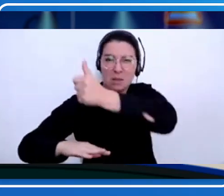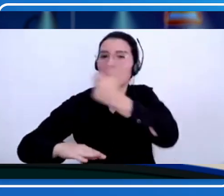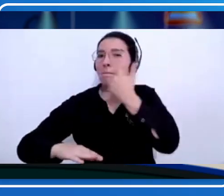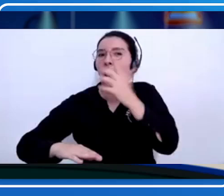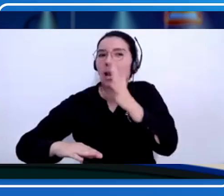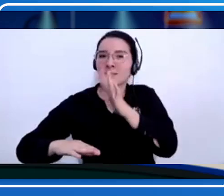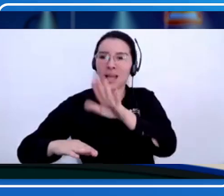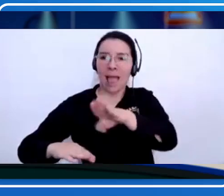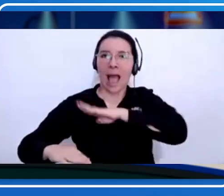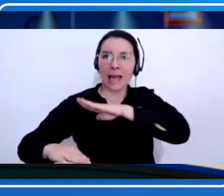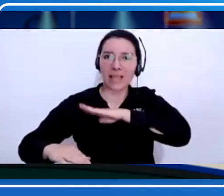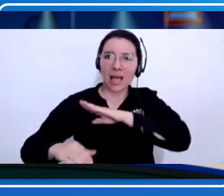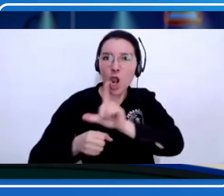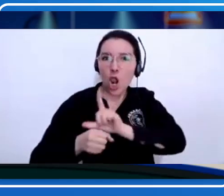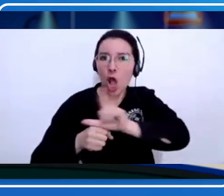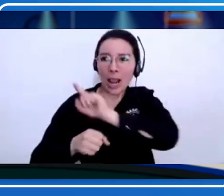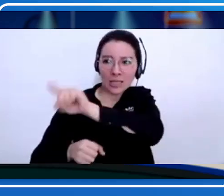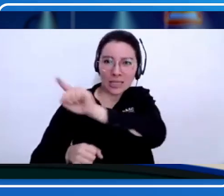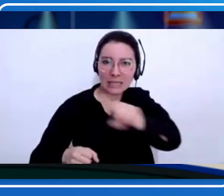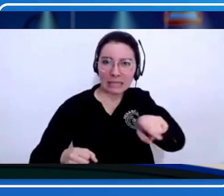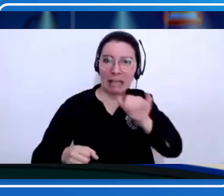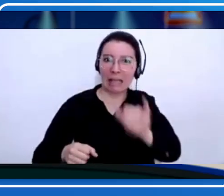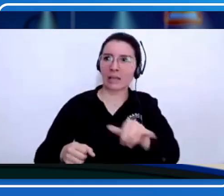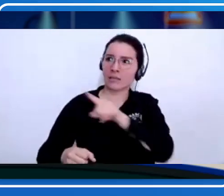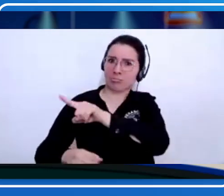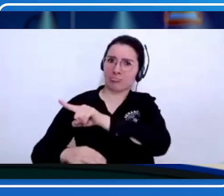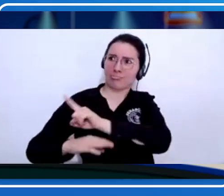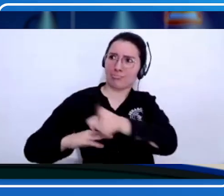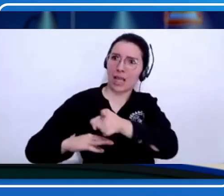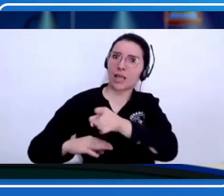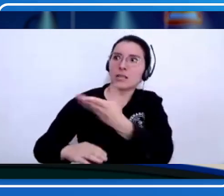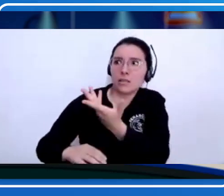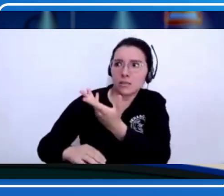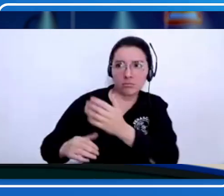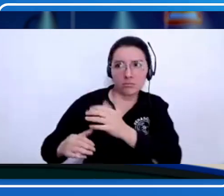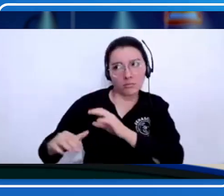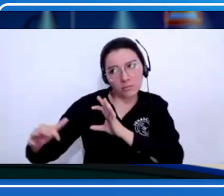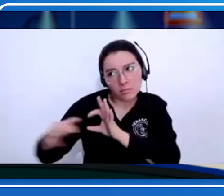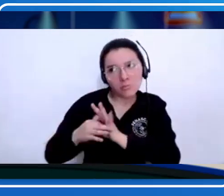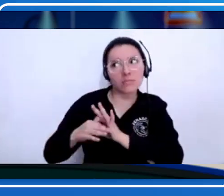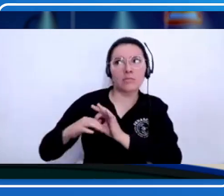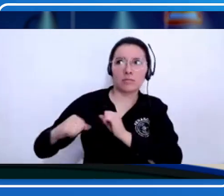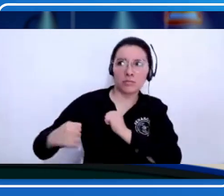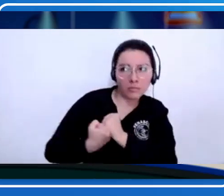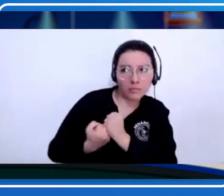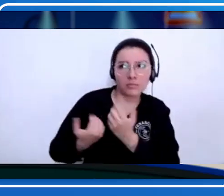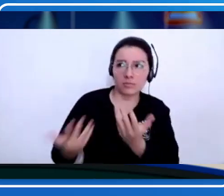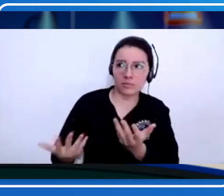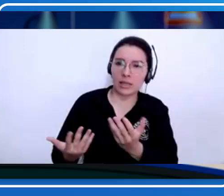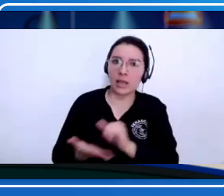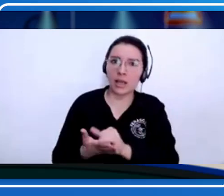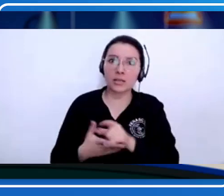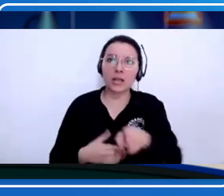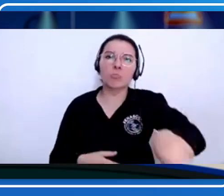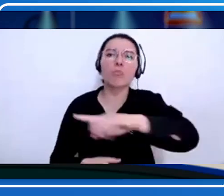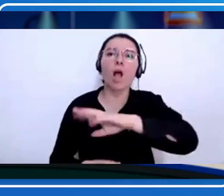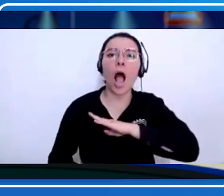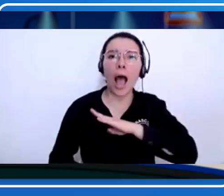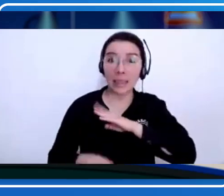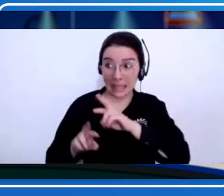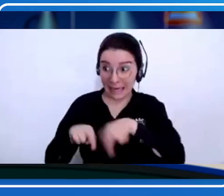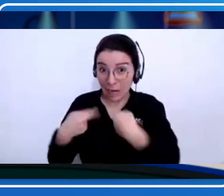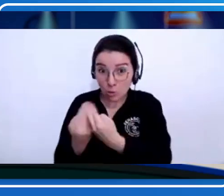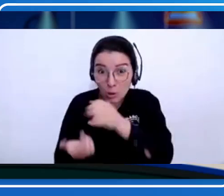hicimos esa solicitud, coadyuvaba, que coadyuvó nuestro secretario de gobierno, y los alcaldes se comprometieron